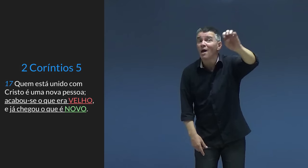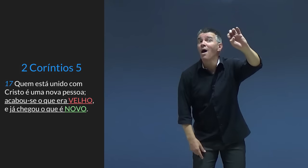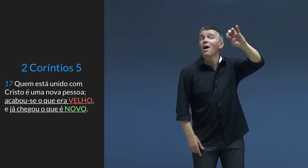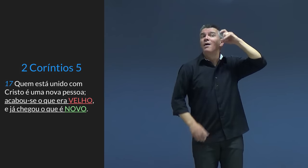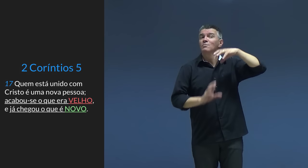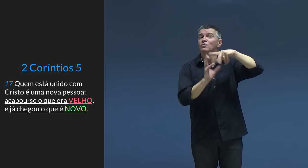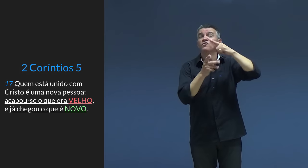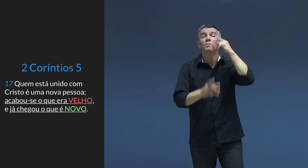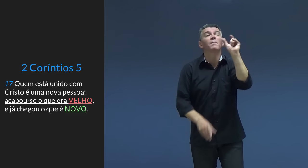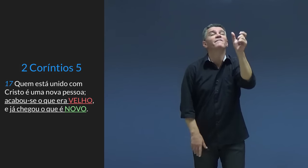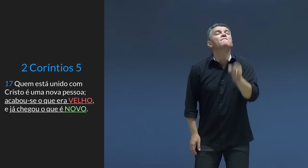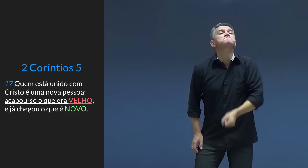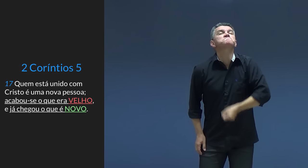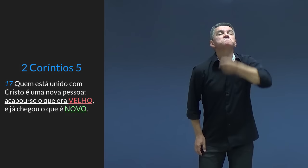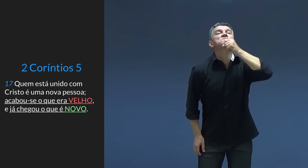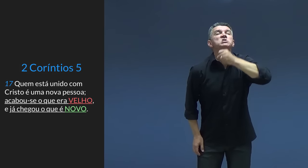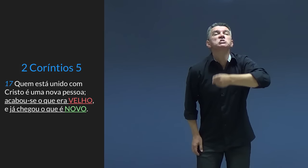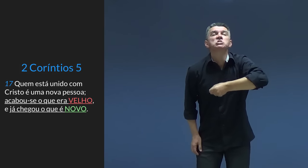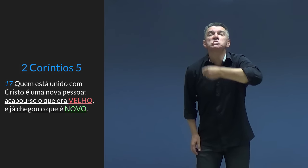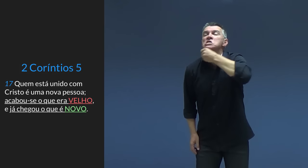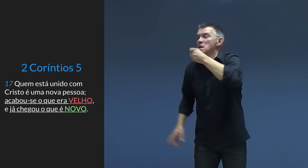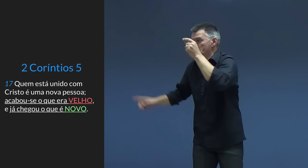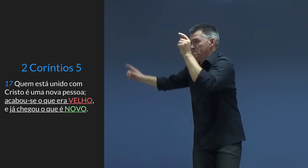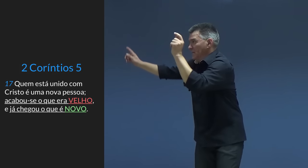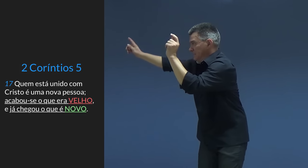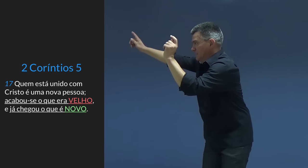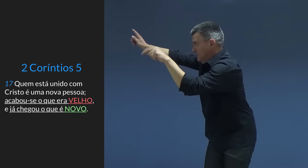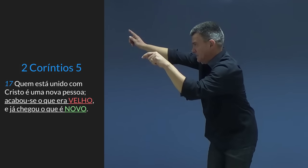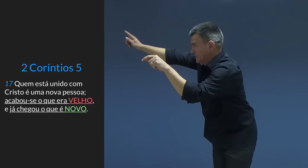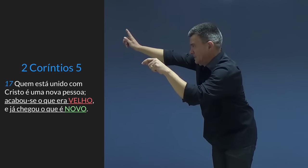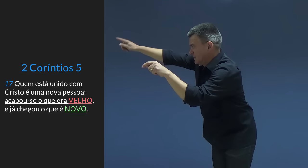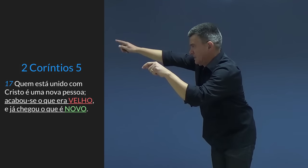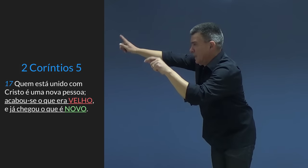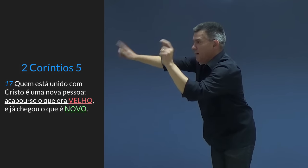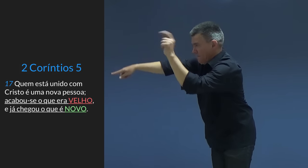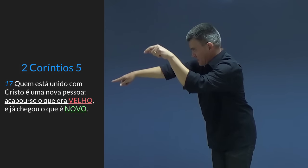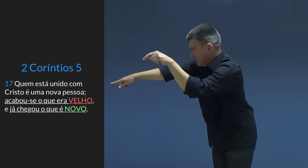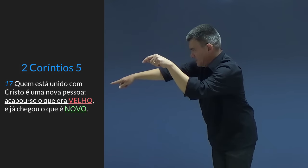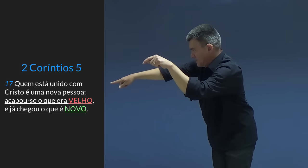Agora, para vocês lembrarem, a palavra ali, ó. Velho, tá vendo?